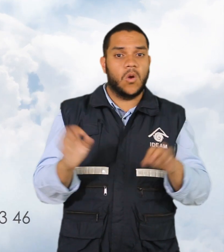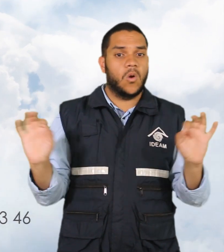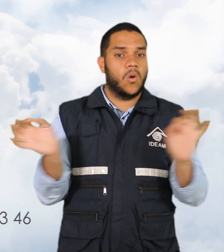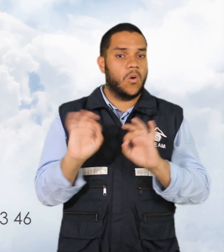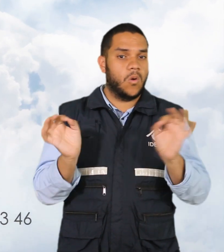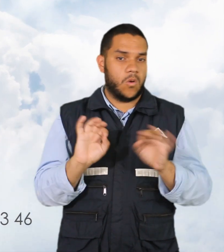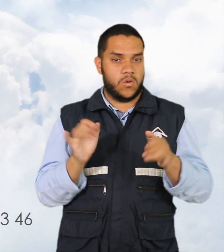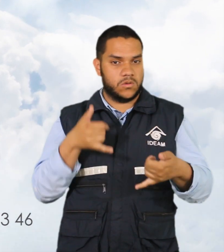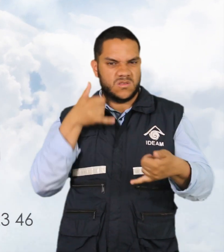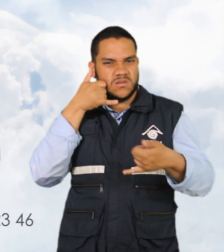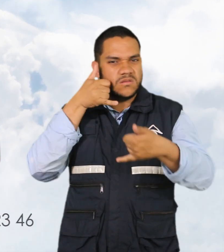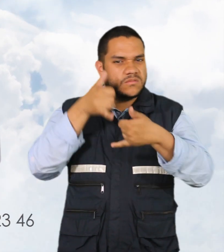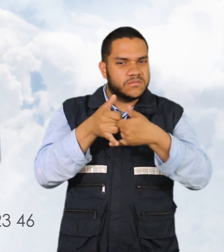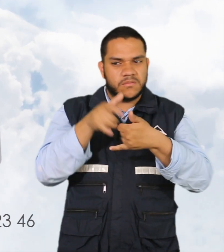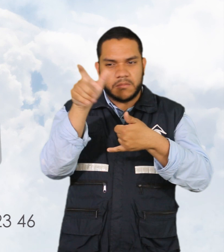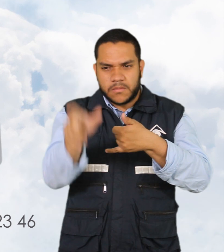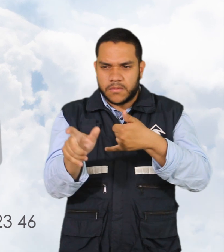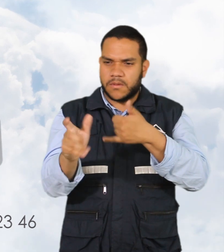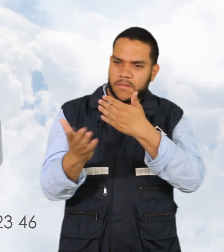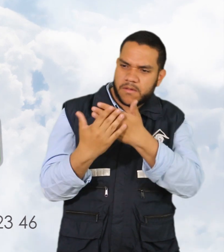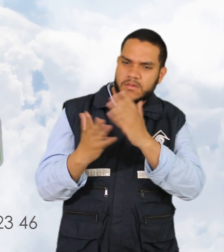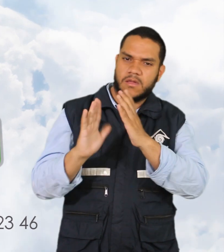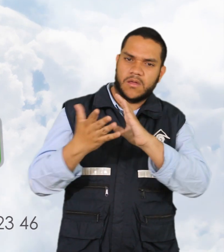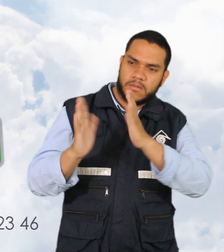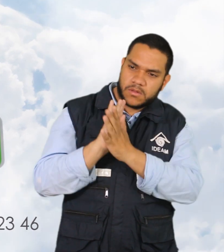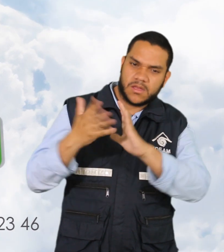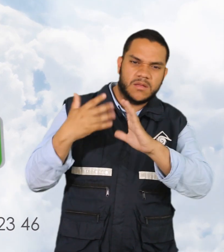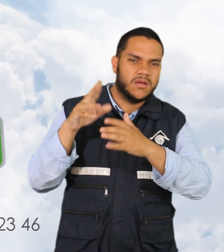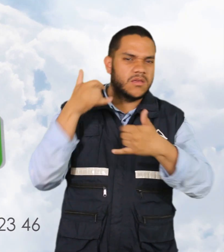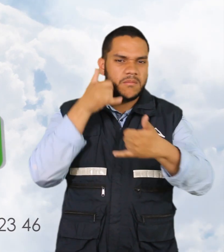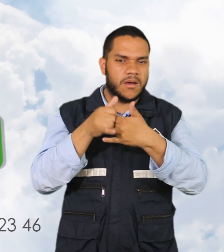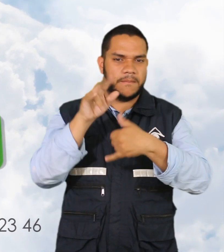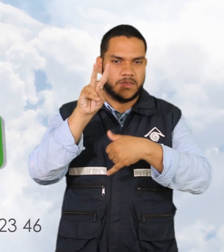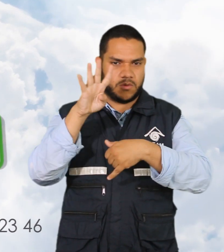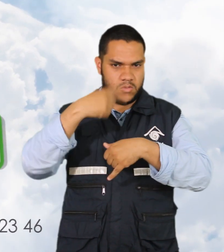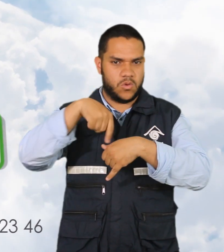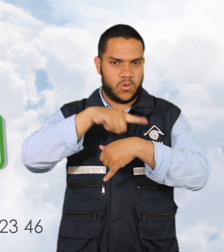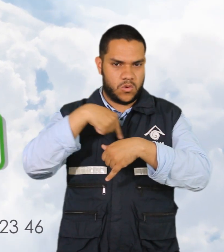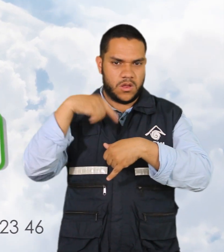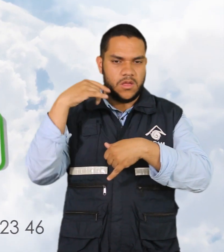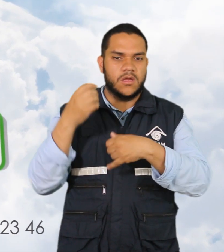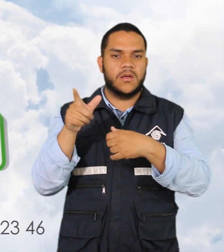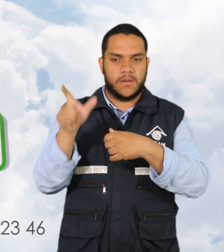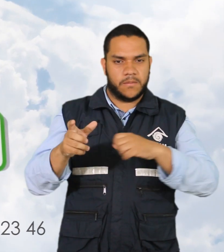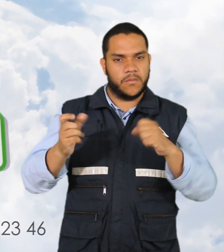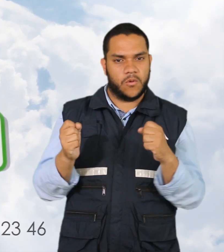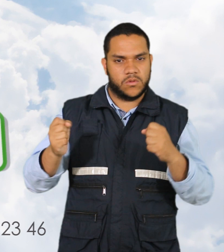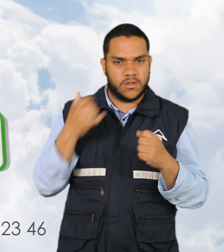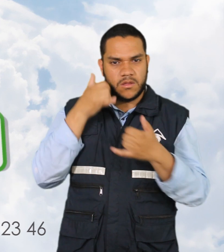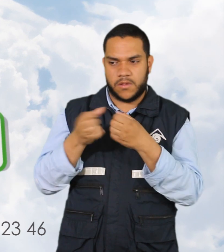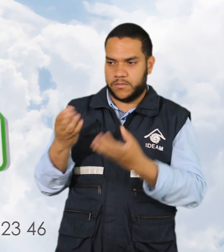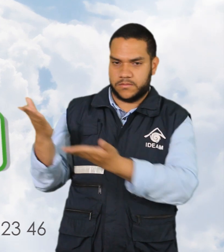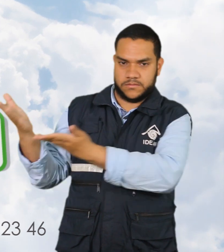.gov.co o comunicarse con el metólogo de turno a las 24 horas del día en la ciudad de Bogotá en los teléfonos que aparecen en pantalla.